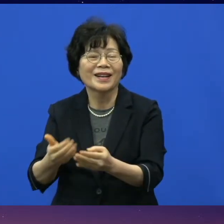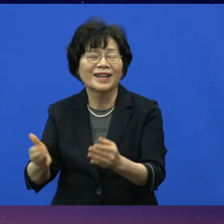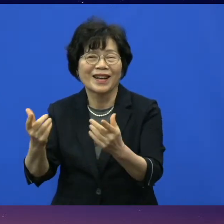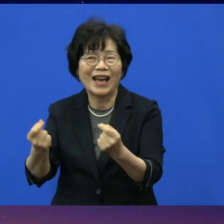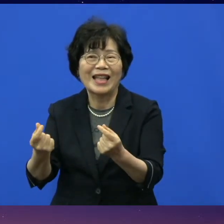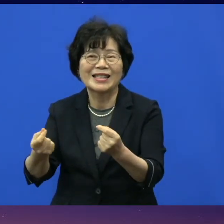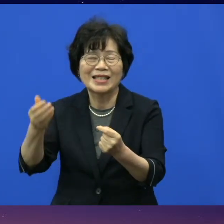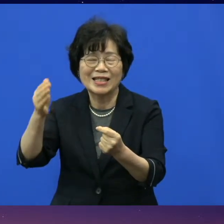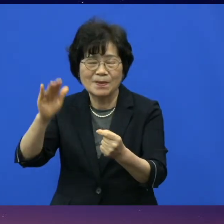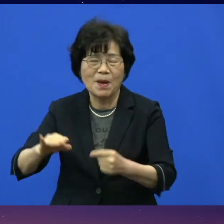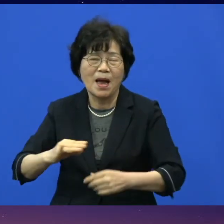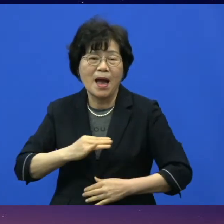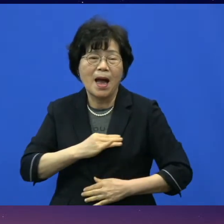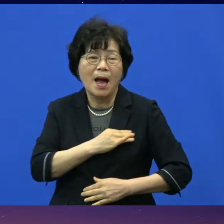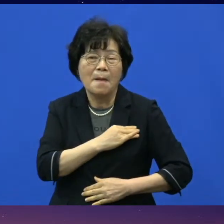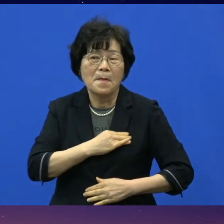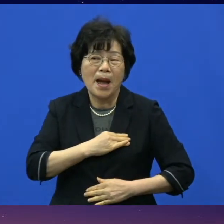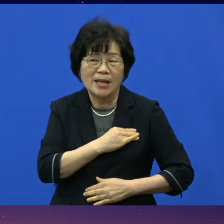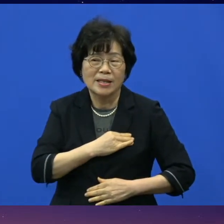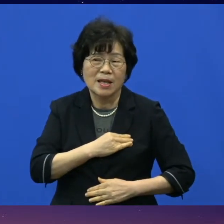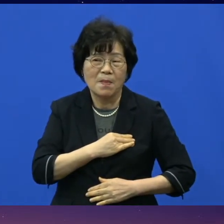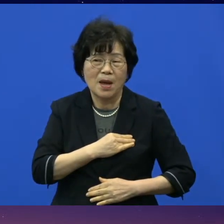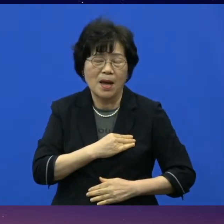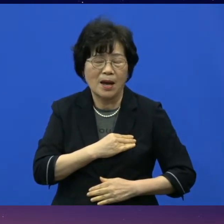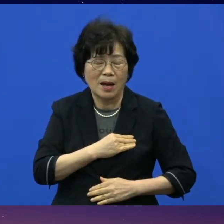그대로 바세바 사건이 터지잖아요.